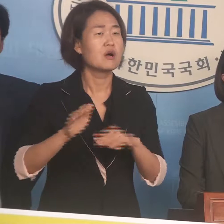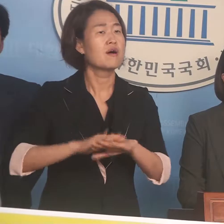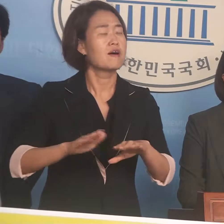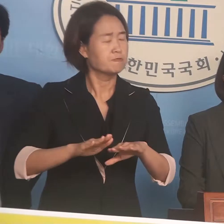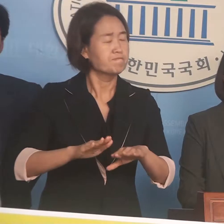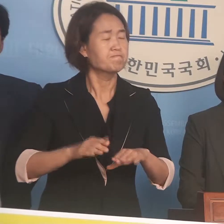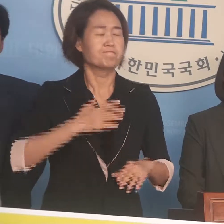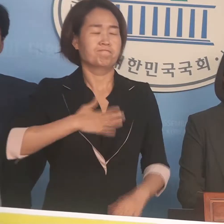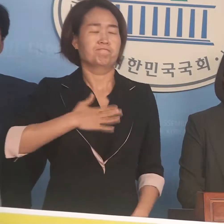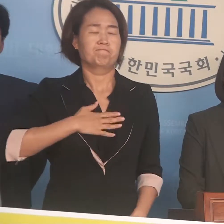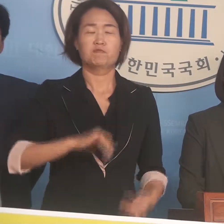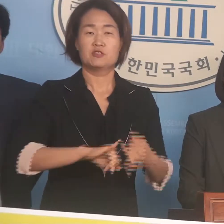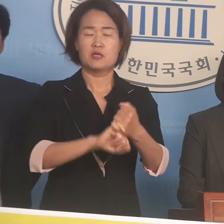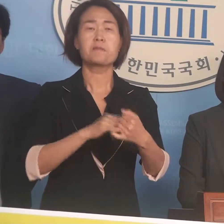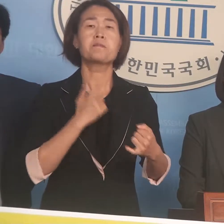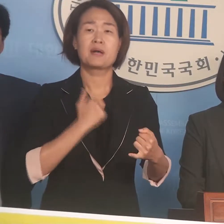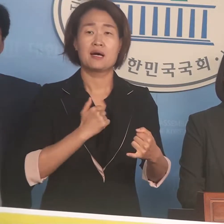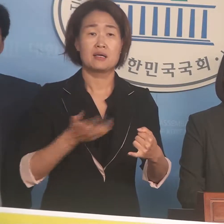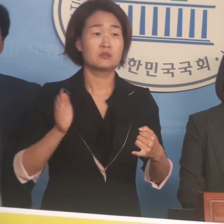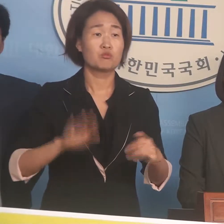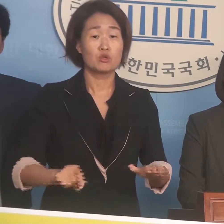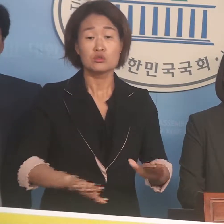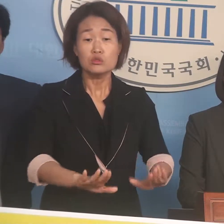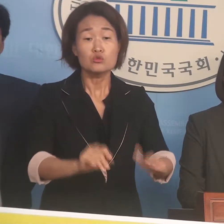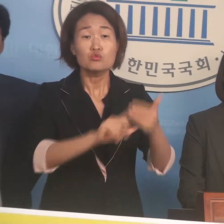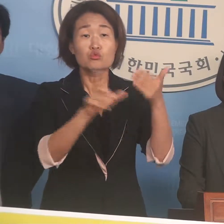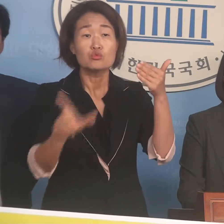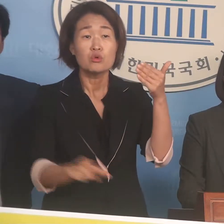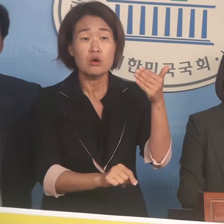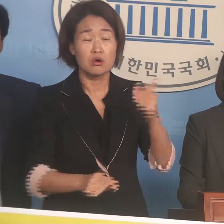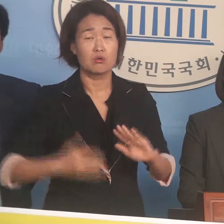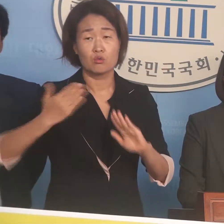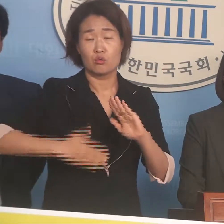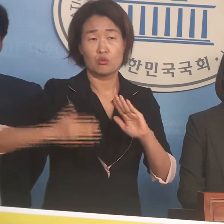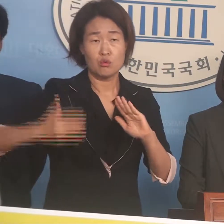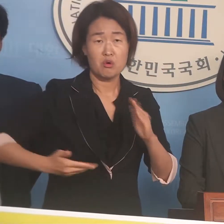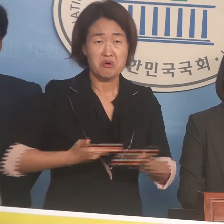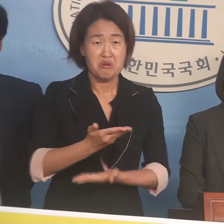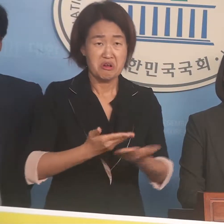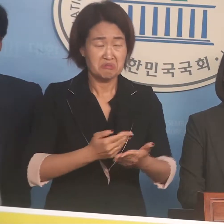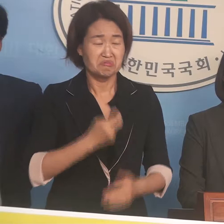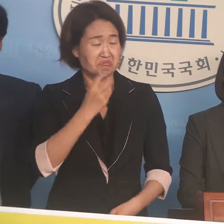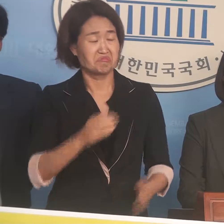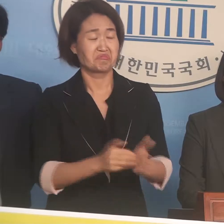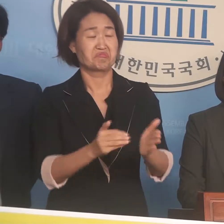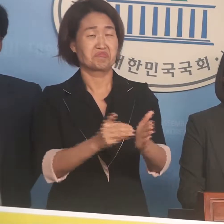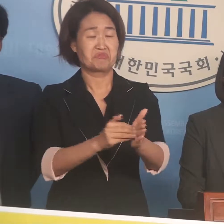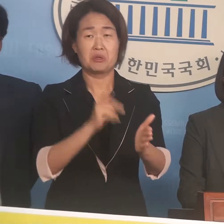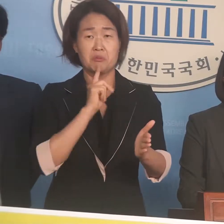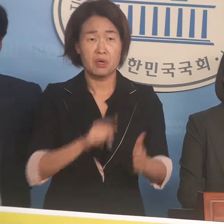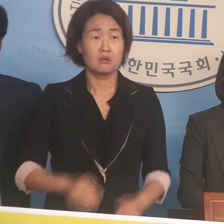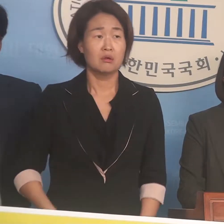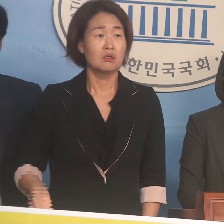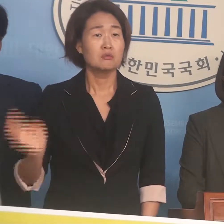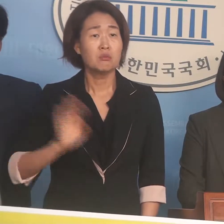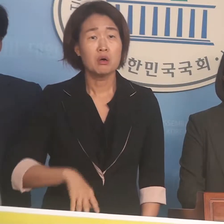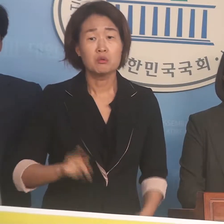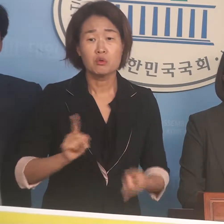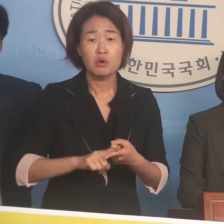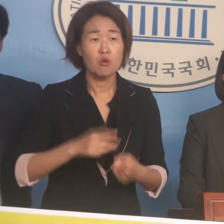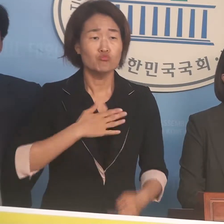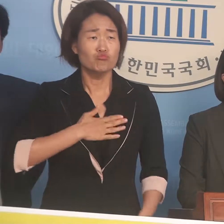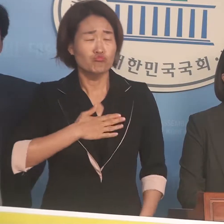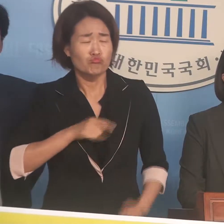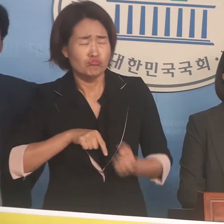나서겠다고 약속했습니다. 하지만 9월인 지금 공정위의 직권조사를 마쳤다고만 할 뿐 제재를 위한 심의